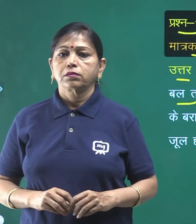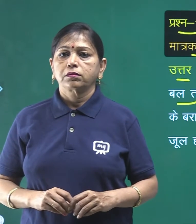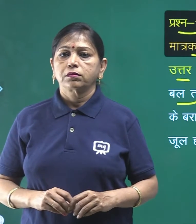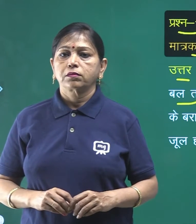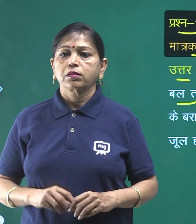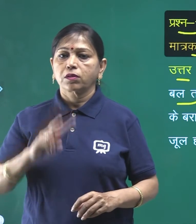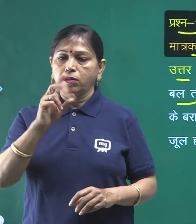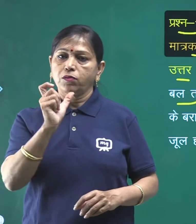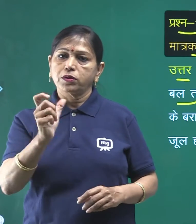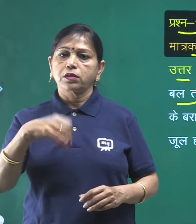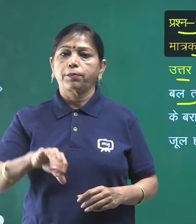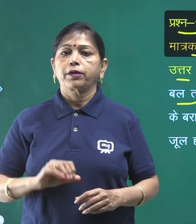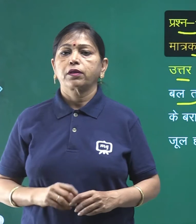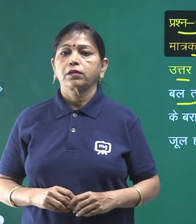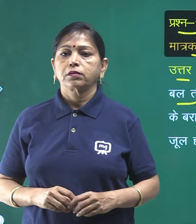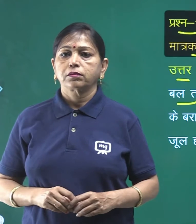विस्थापन के